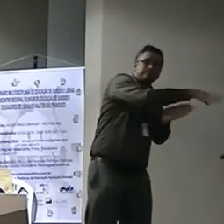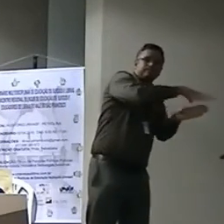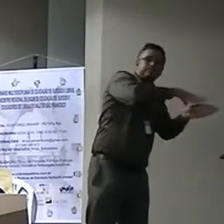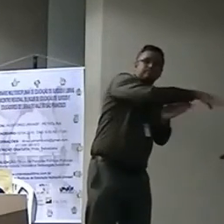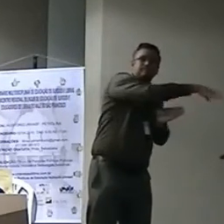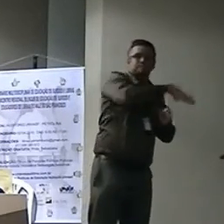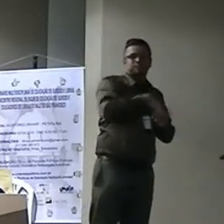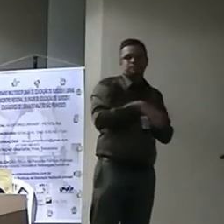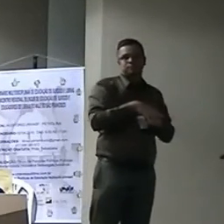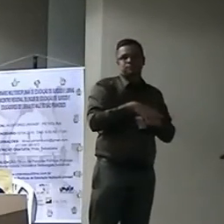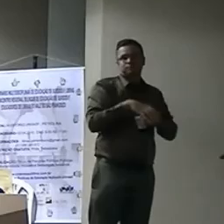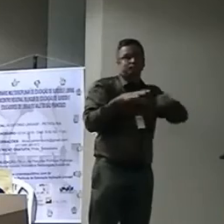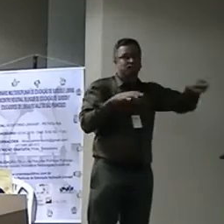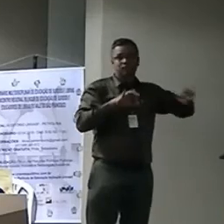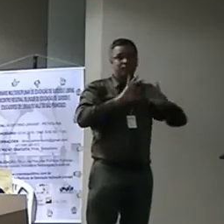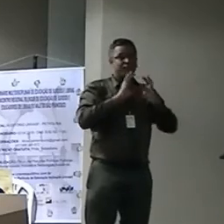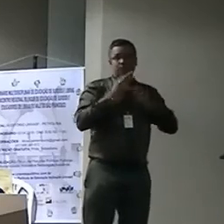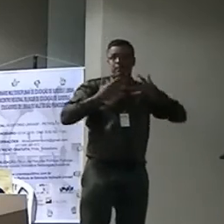desenvolver?